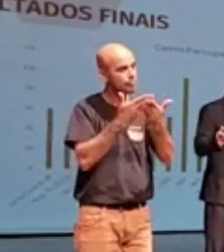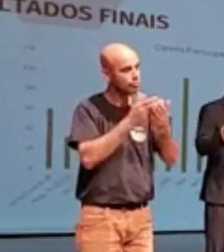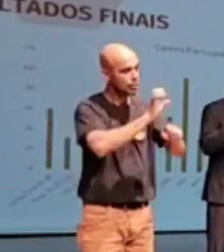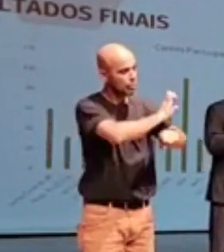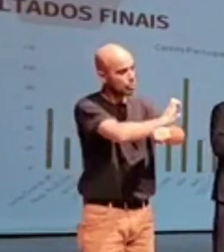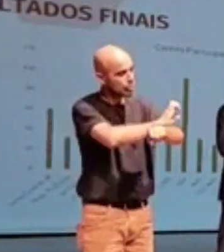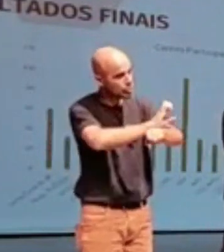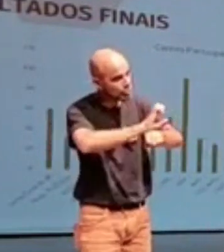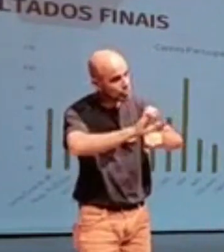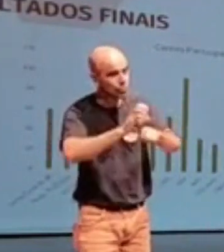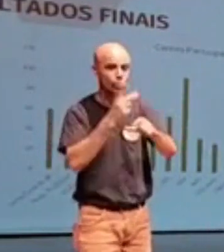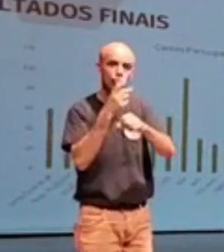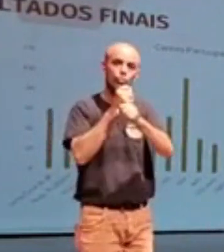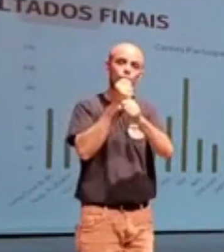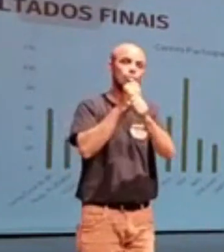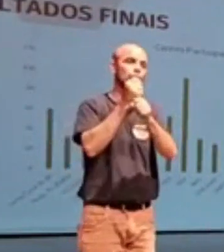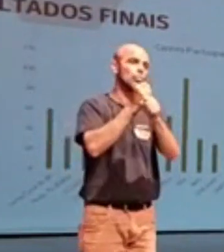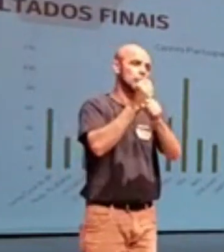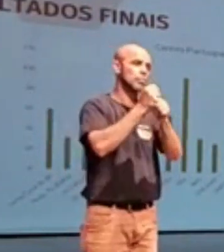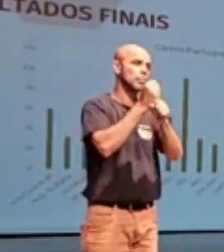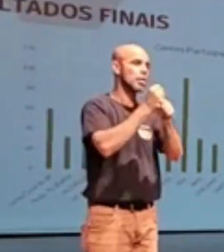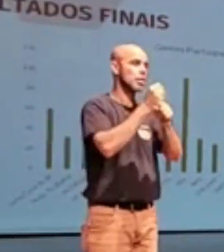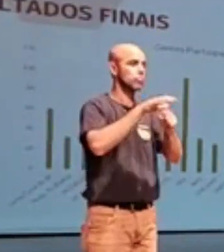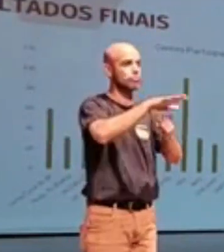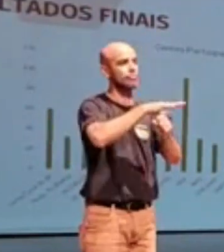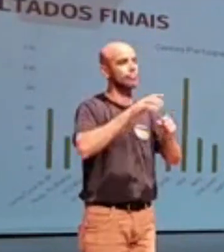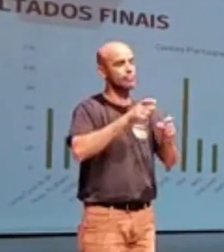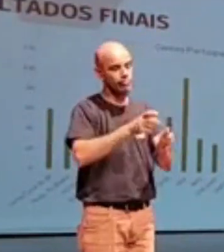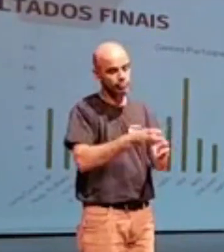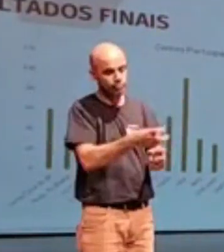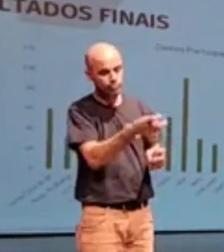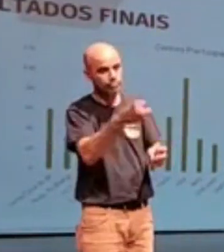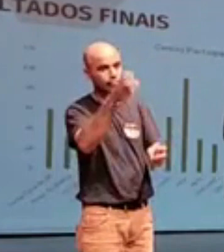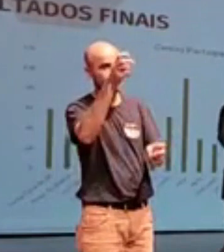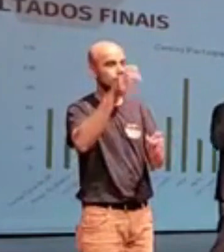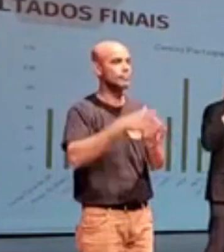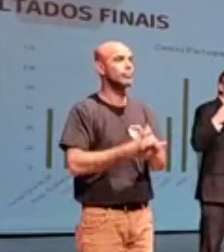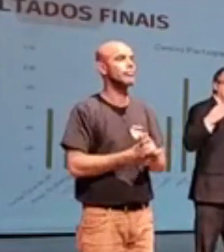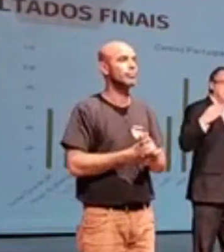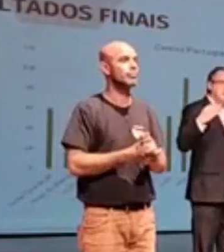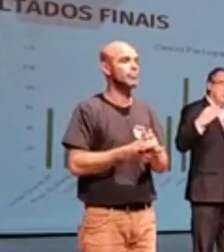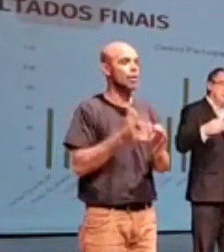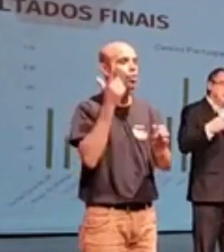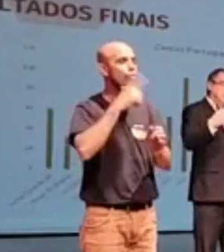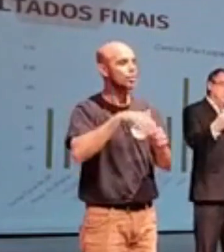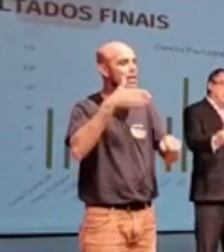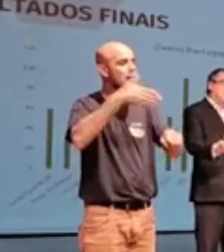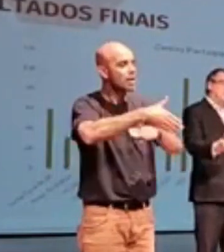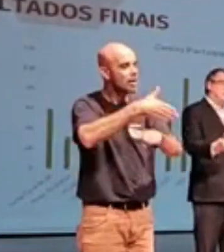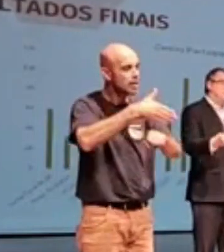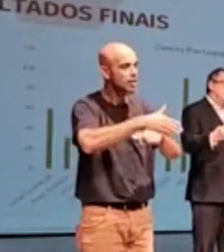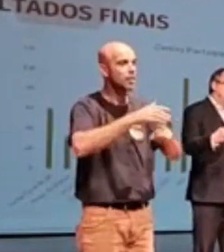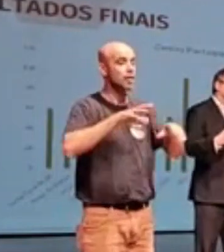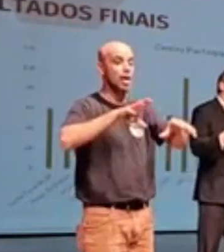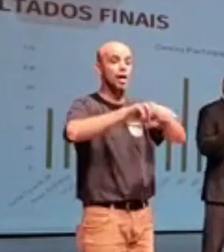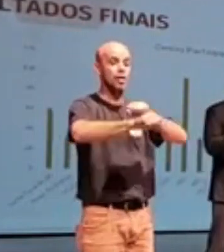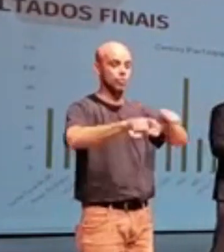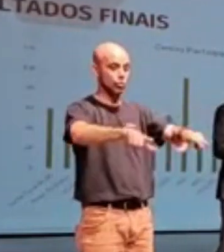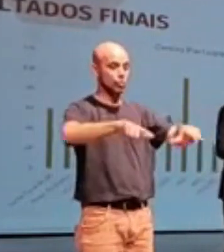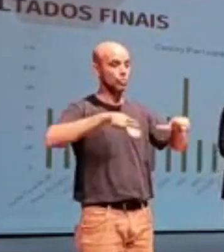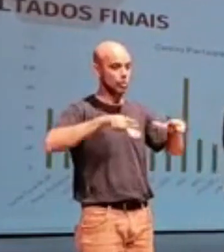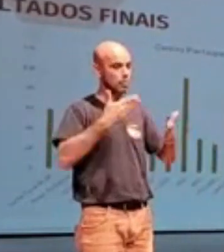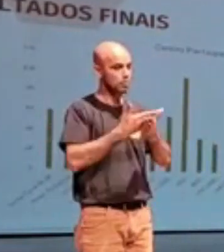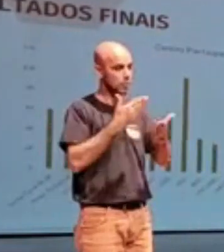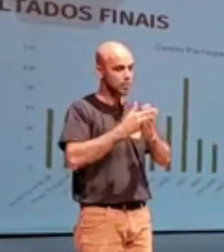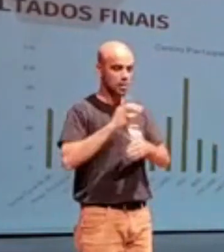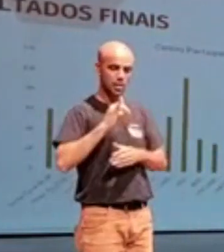estudo de 2 anos da Sociedade Brasileira de Coluna, para conseguir entrar para conseguir o diploma dele, precisa fazer um trabalho